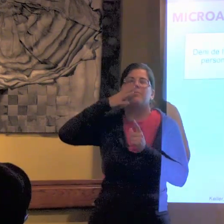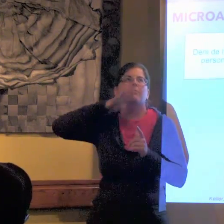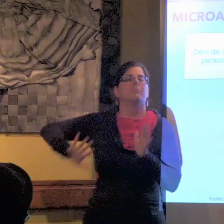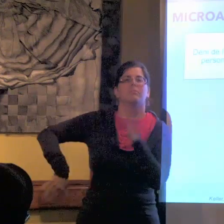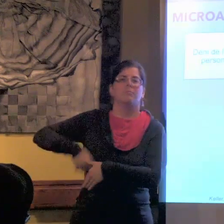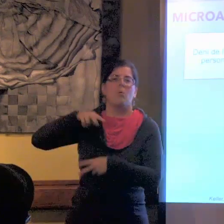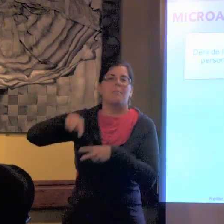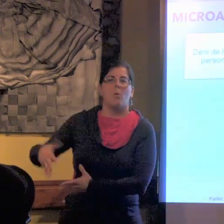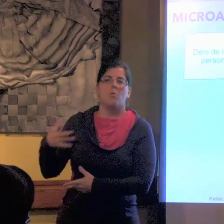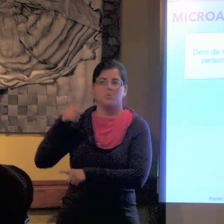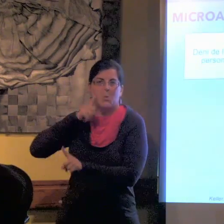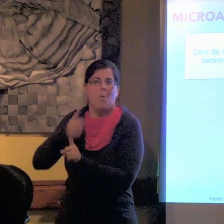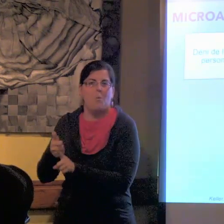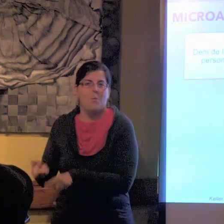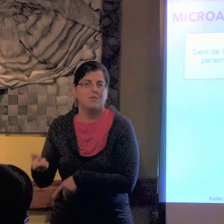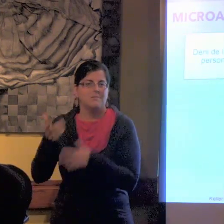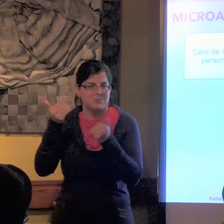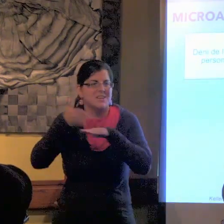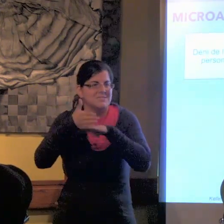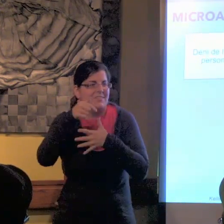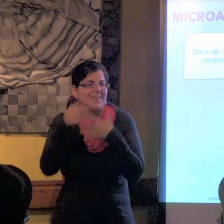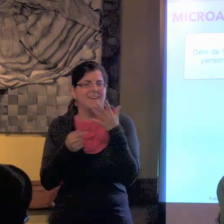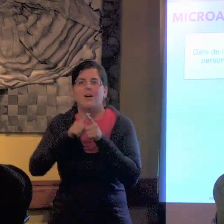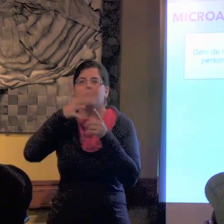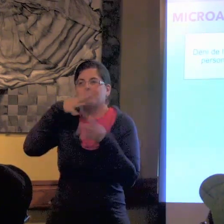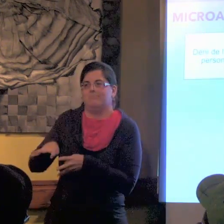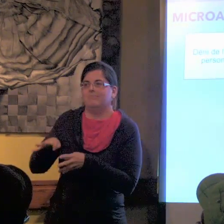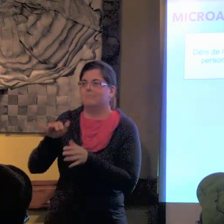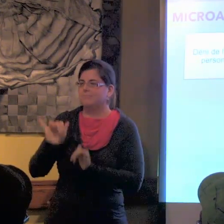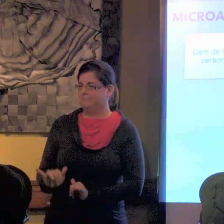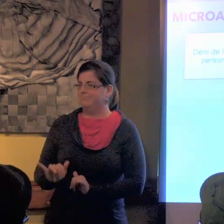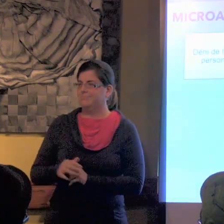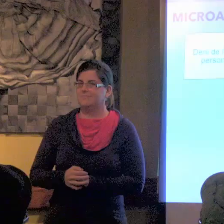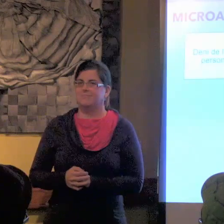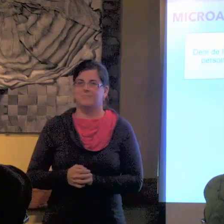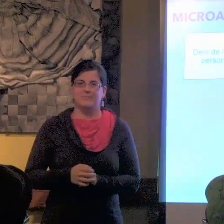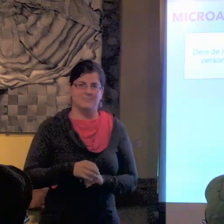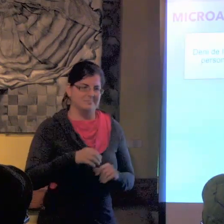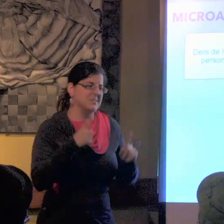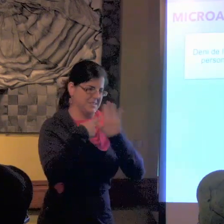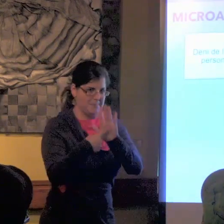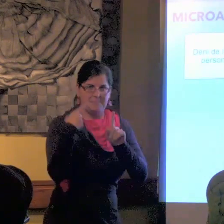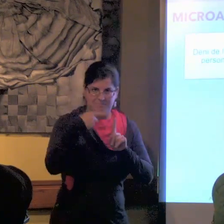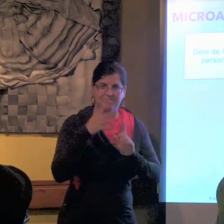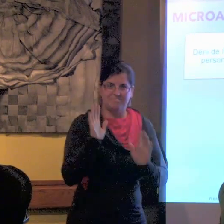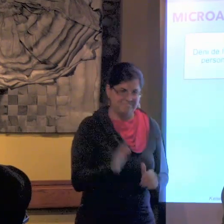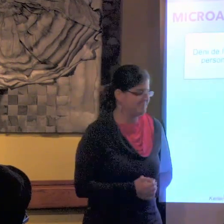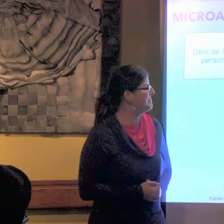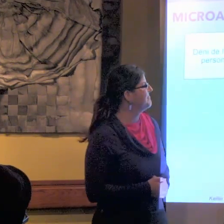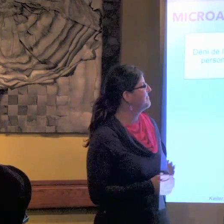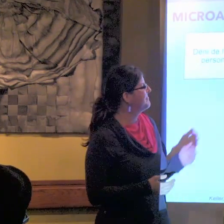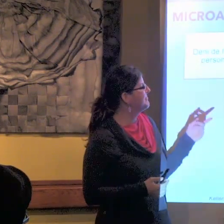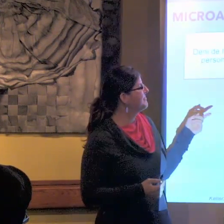sourdité, c'est un handicap non visible. Donc, souvent, on l'oublie. Mais notre grand besoin, pardon, c'est l'accessibilité. Ça, c'est